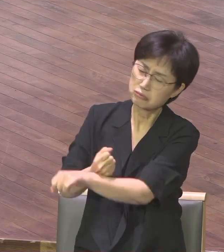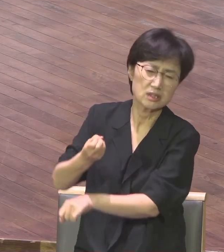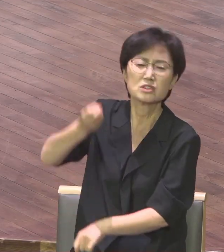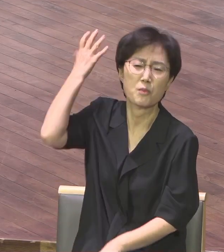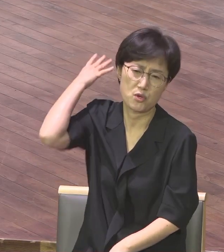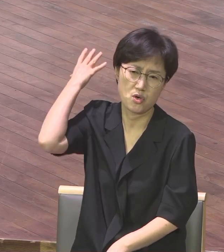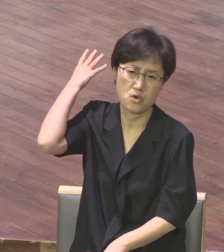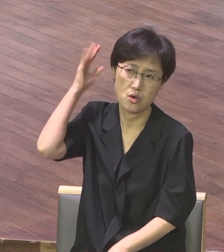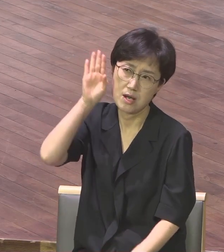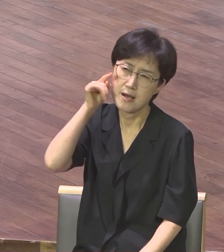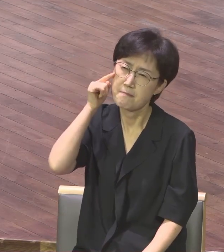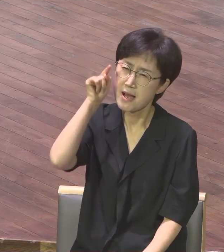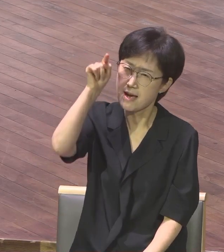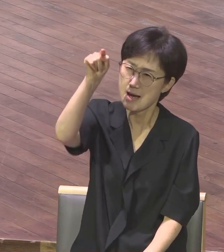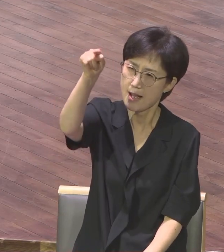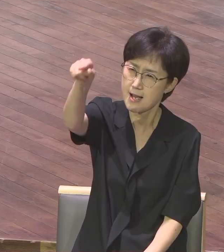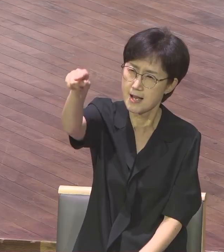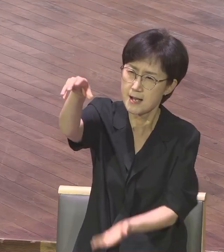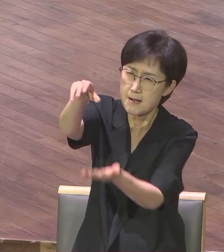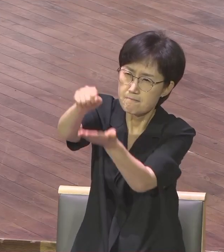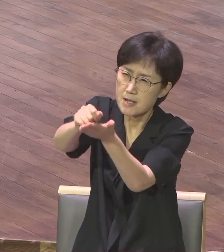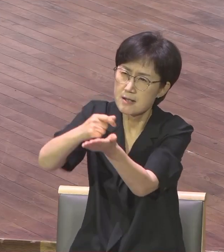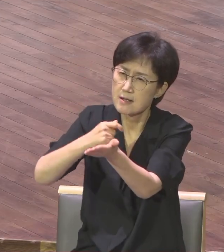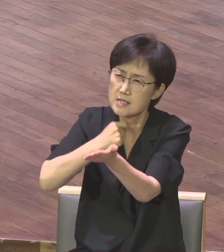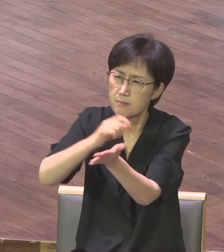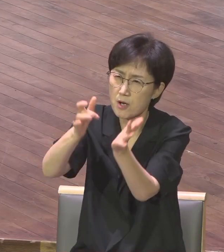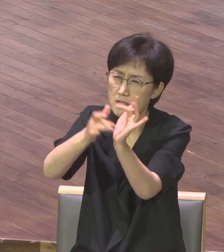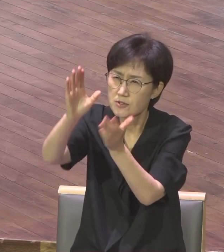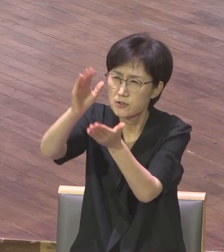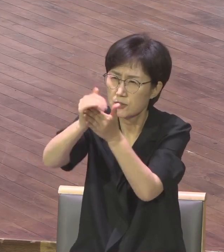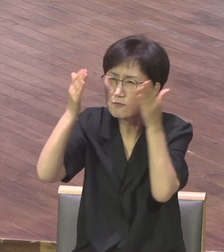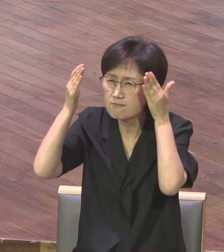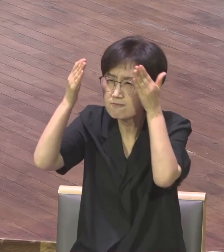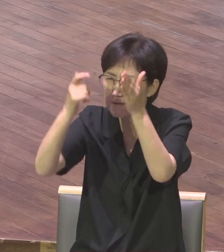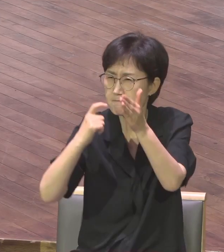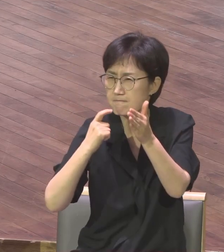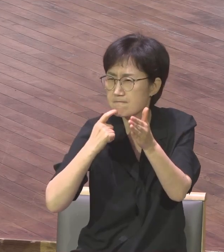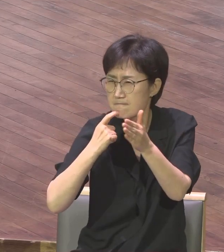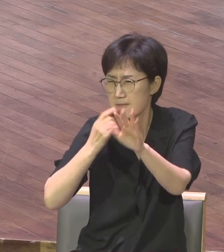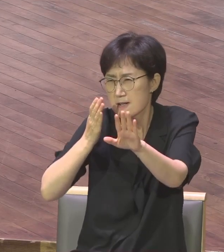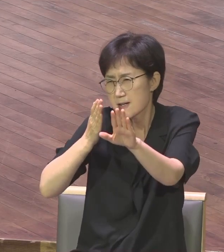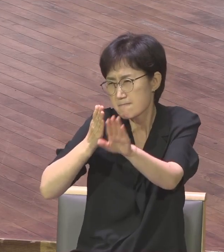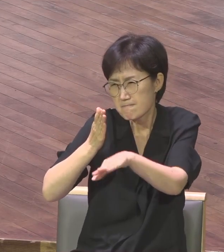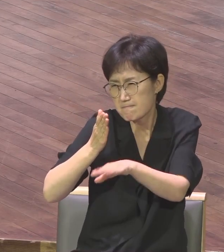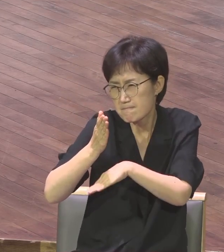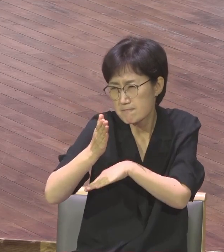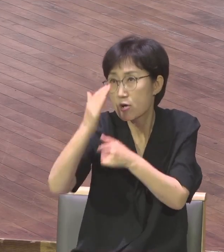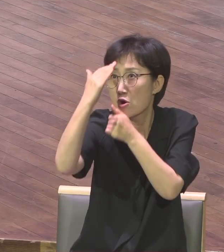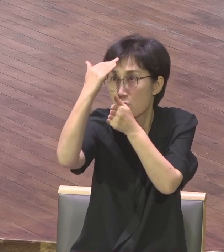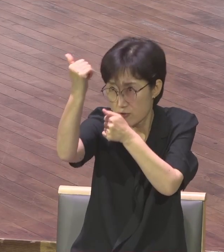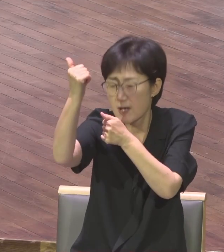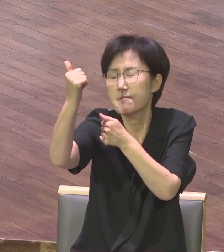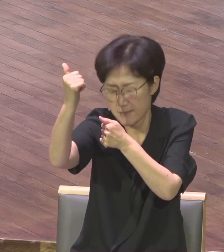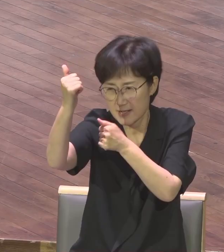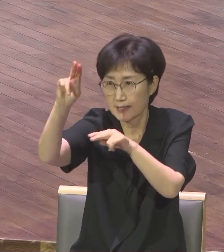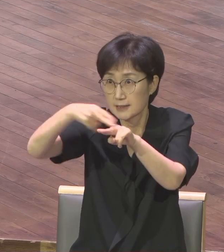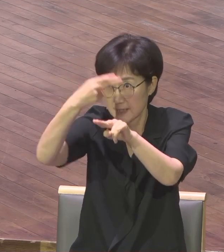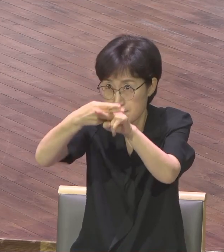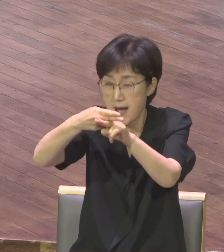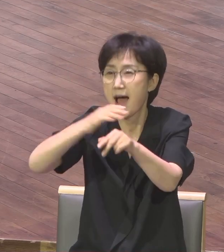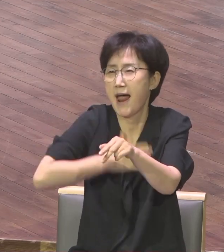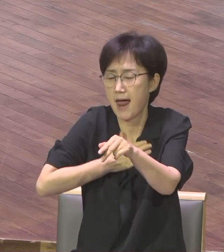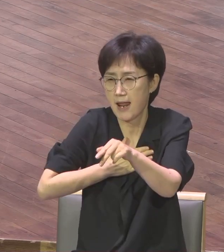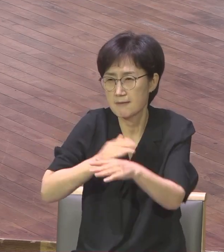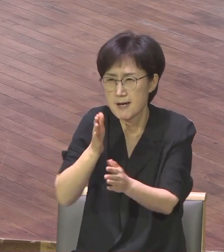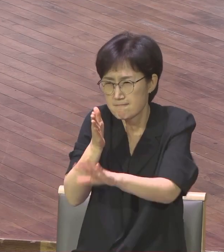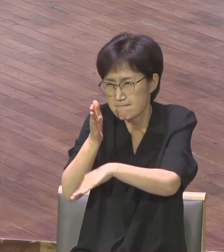잊어버리고 앞에 있는 것을 잡으려고 표대를 향하여 그리스도 예수 안에서 하나님이 위에서 부르신 부름의 상을